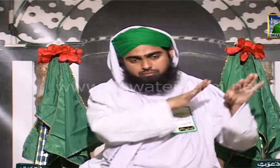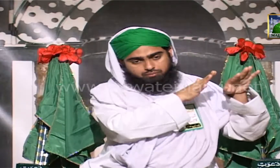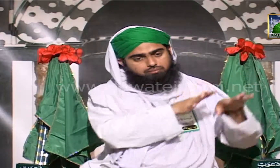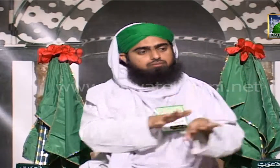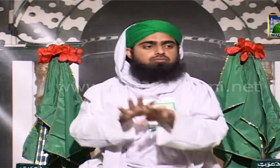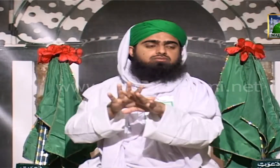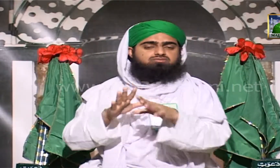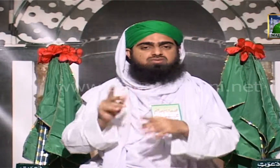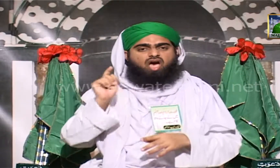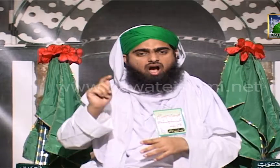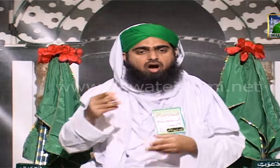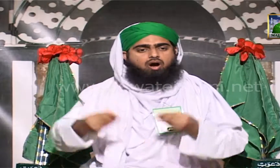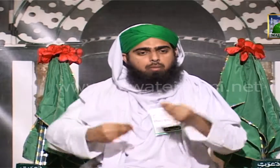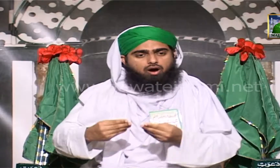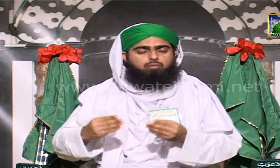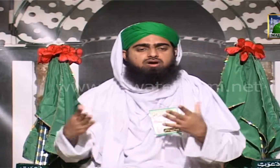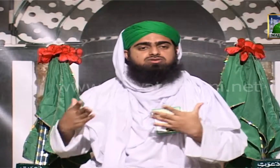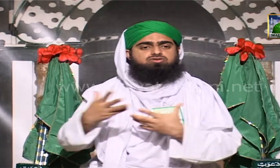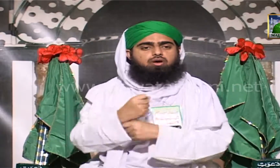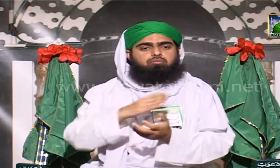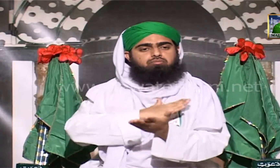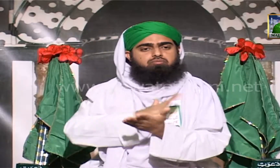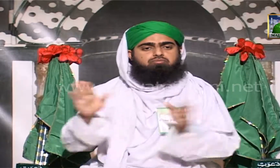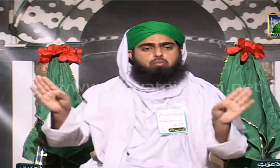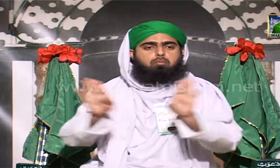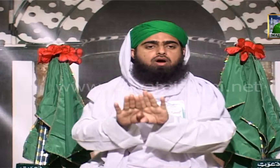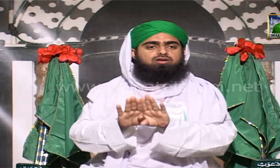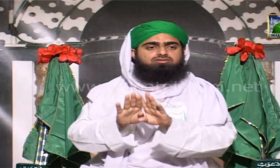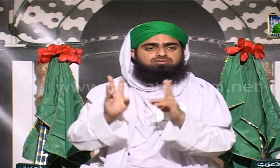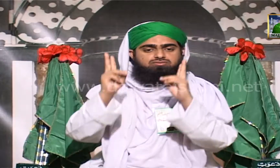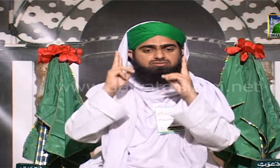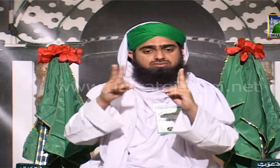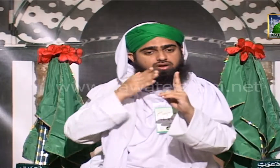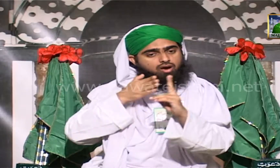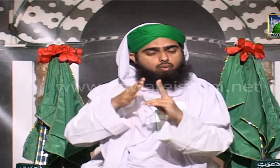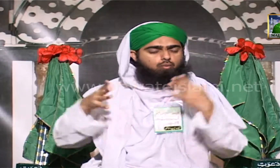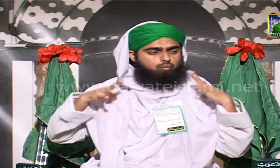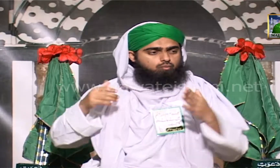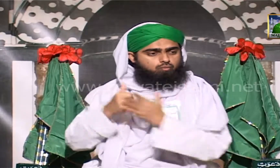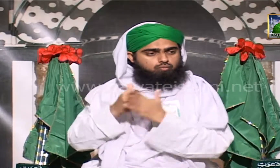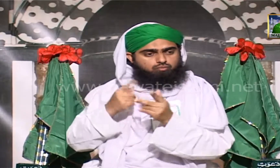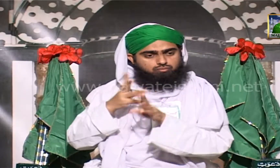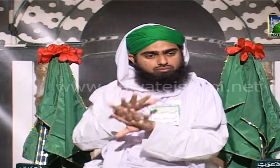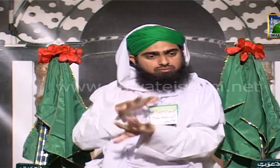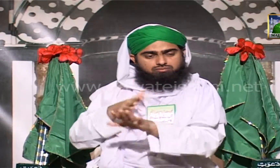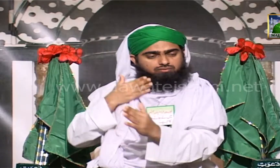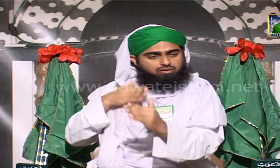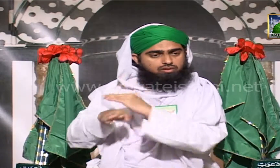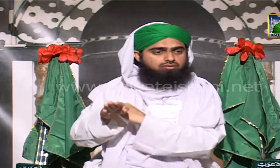جو بھی کام کر رہا ہے اس کو چھوڑ دے اور مسجد کی طرف پہنچنے کی سعی کریں، کوشش شروع کریں. حتیٰ کہ اب اذان